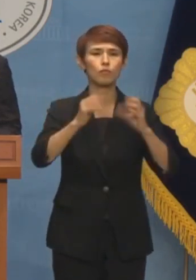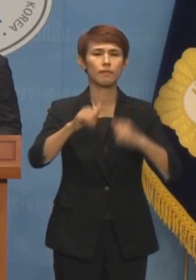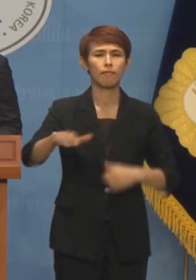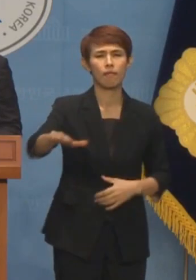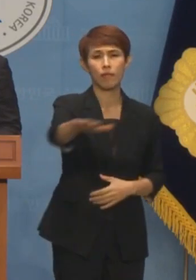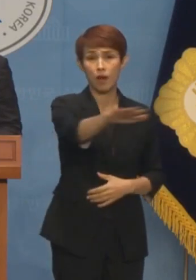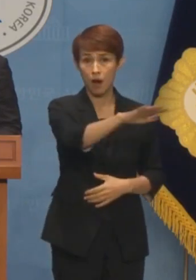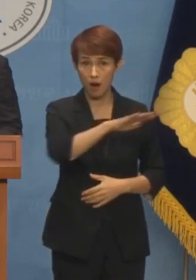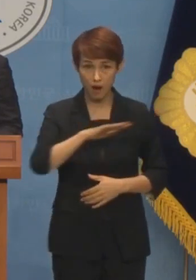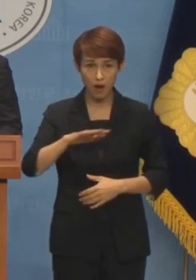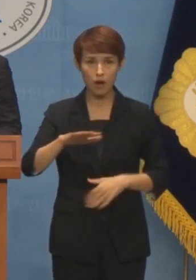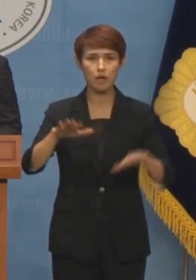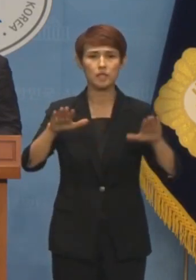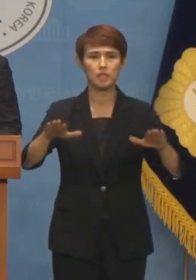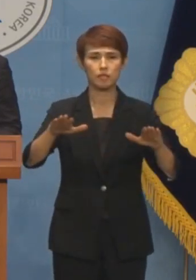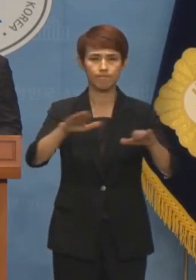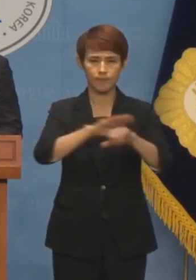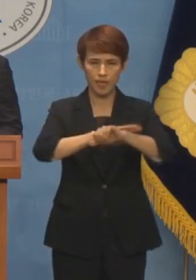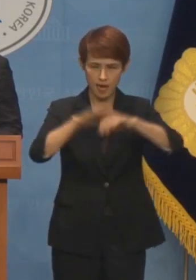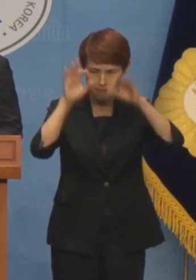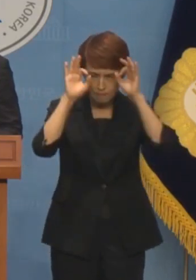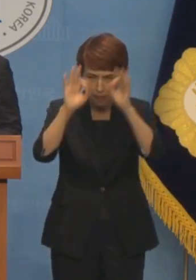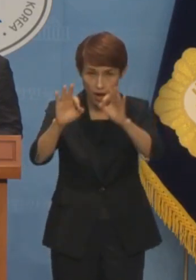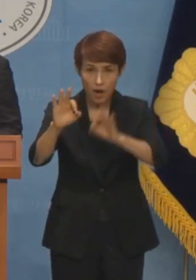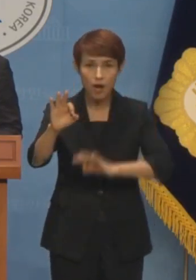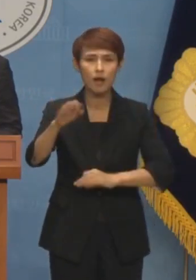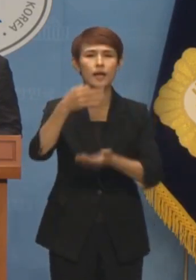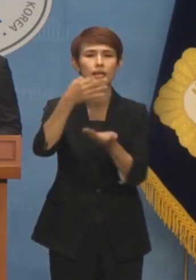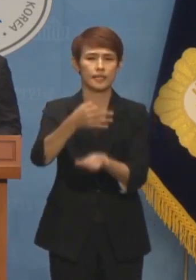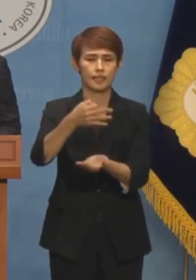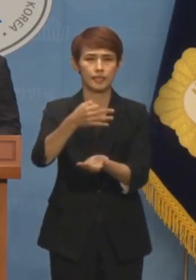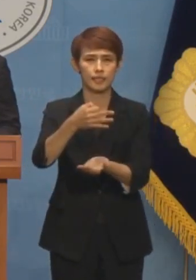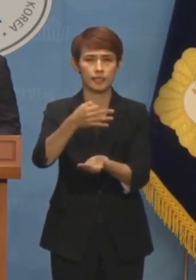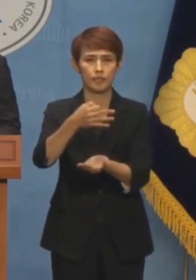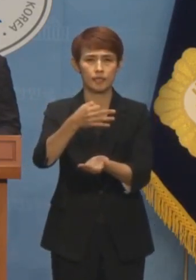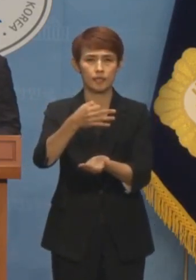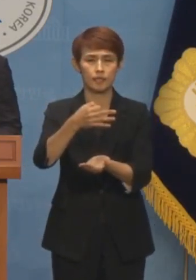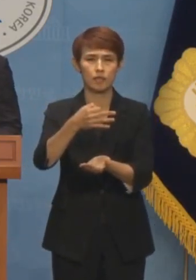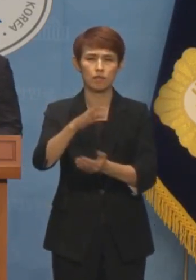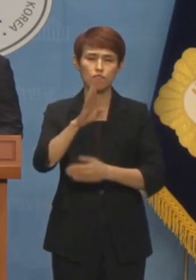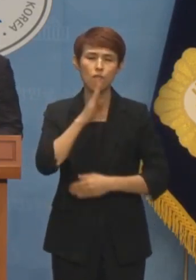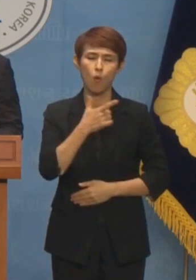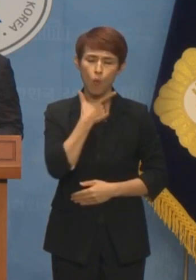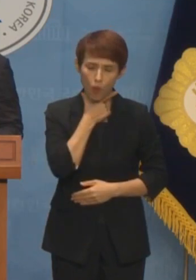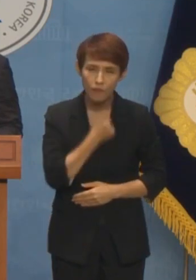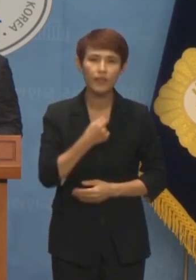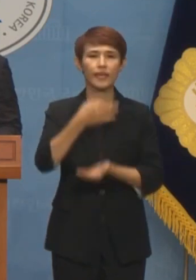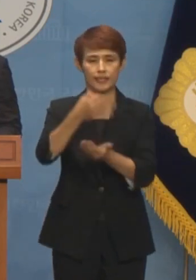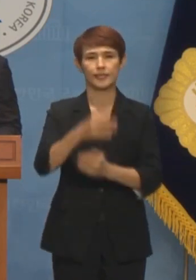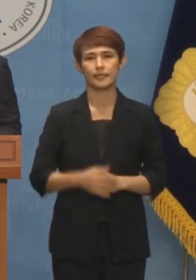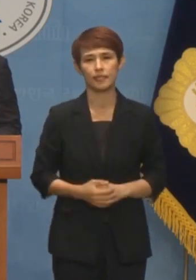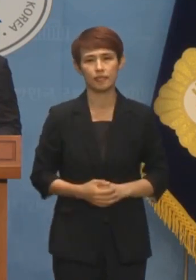모두가 지금 주목하고 바라는 가치입니다. 현재 몇 가지